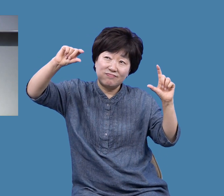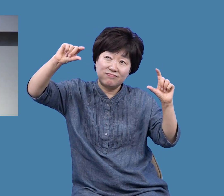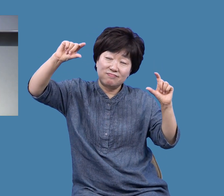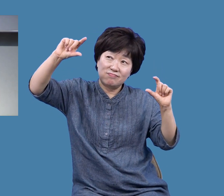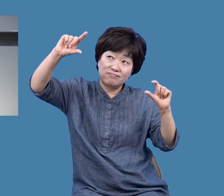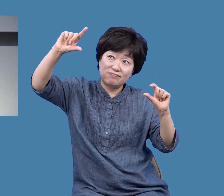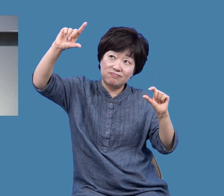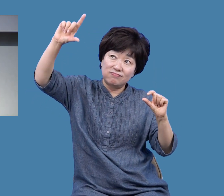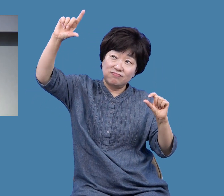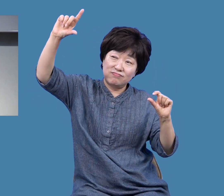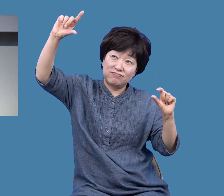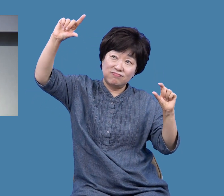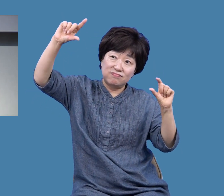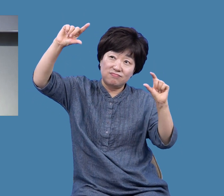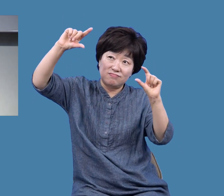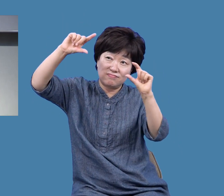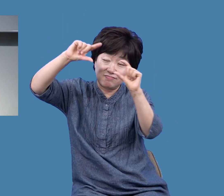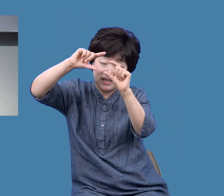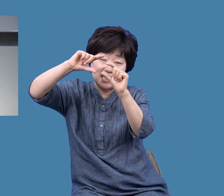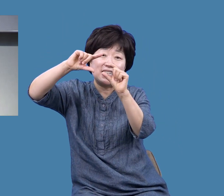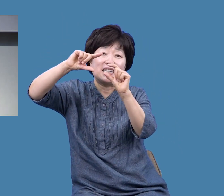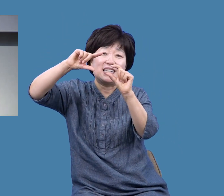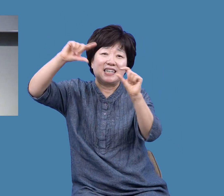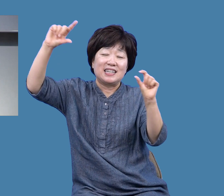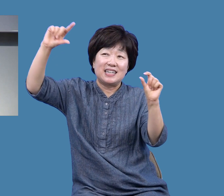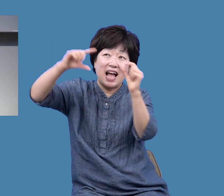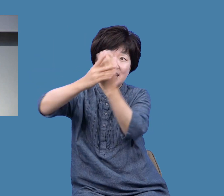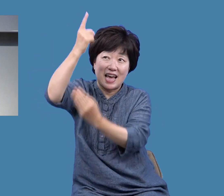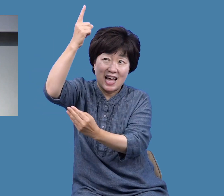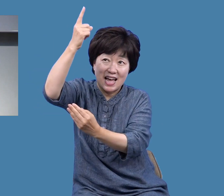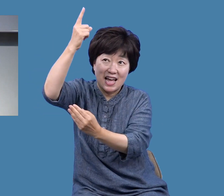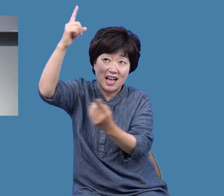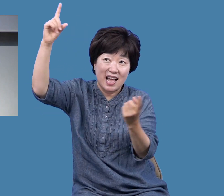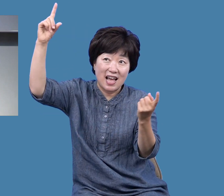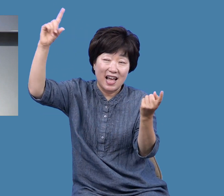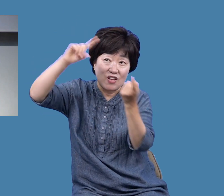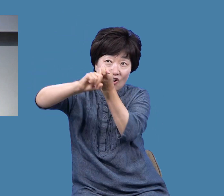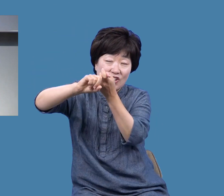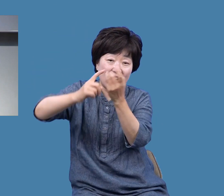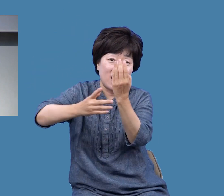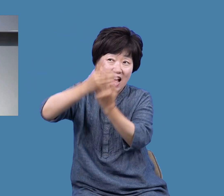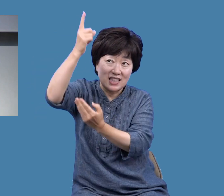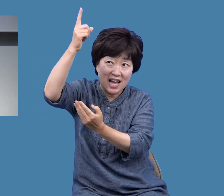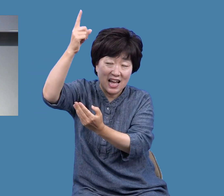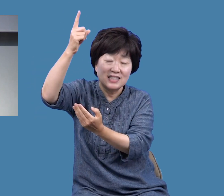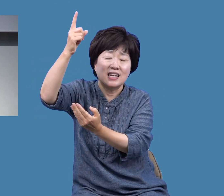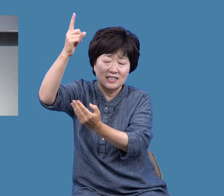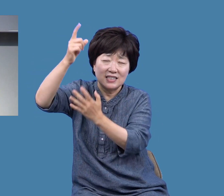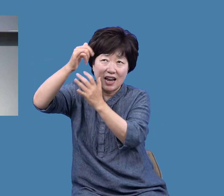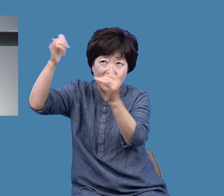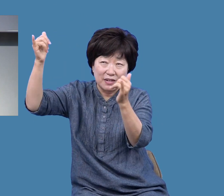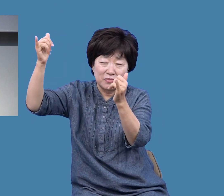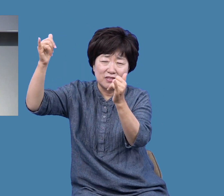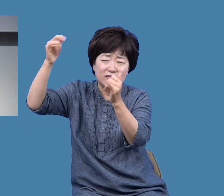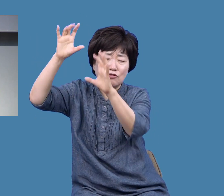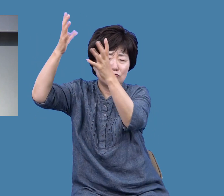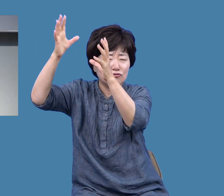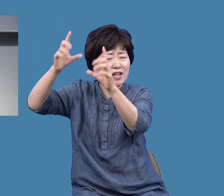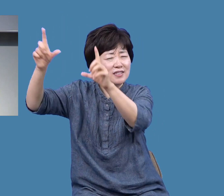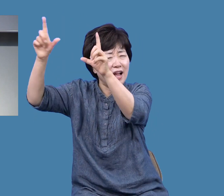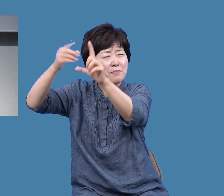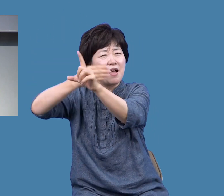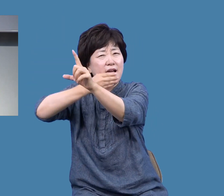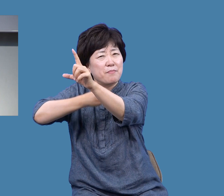비례한다는 거예요. 그리고 그것이 일치되어 있지 않은 사람은 지옥에 가지는 않는 것 같아요. 우리 안에 성령께서 가시면